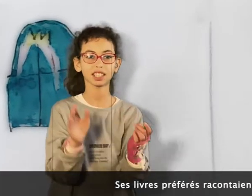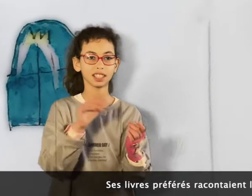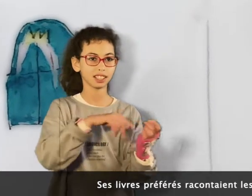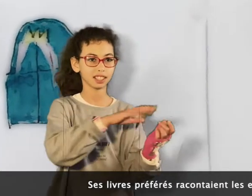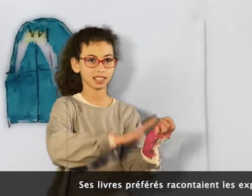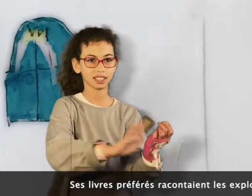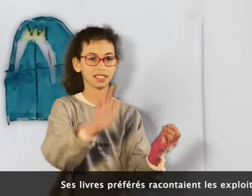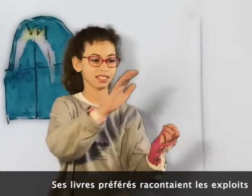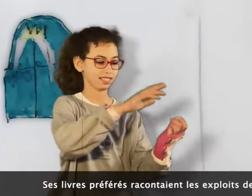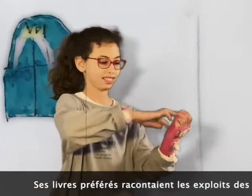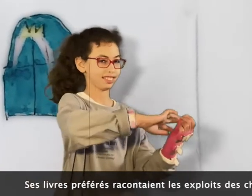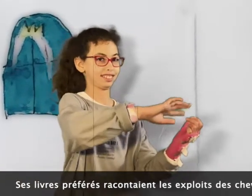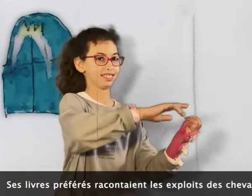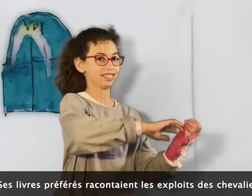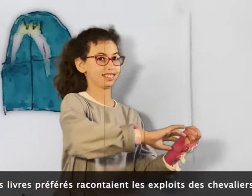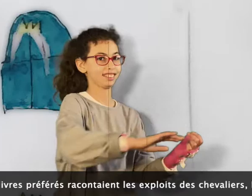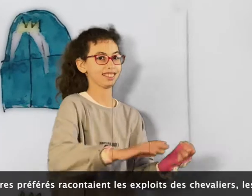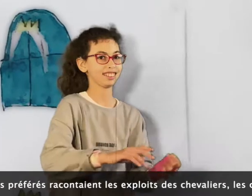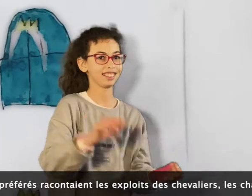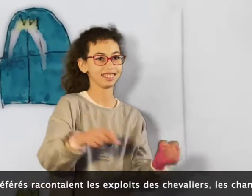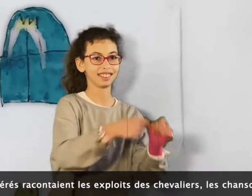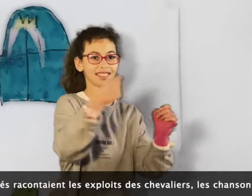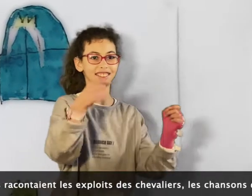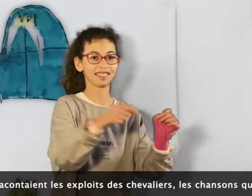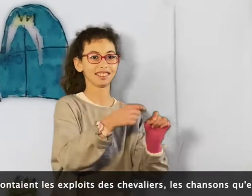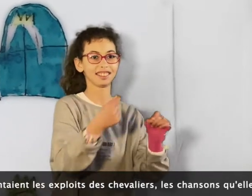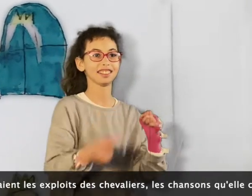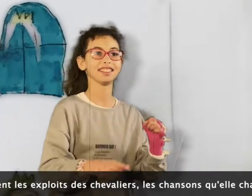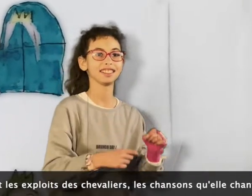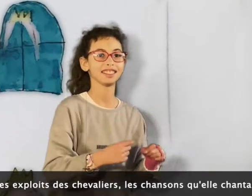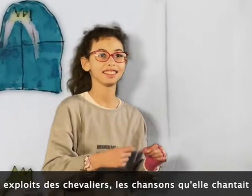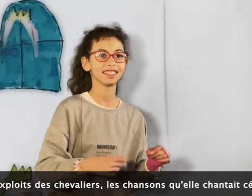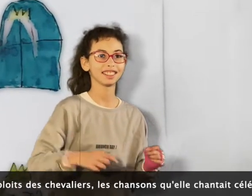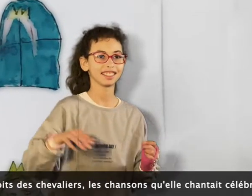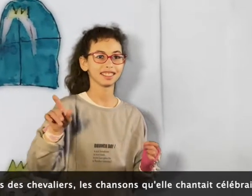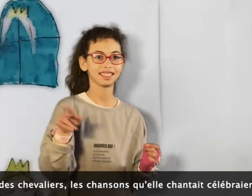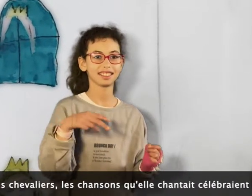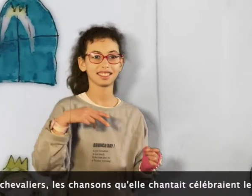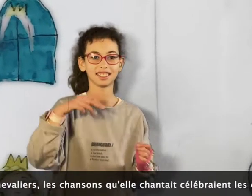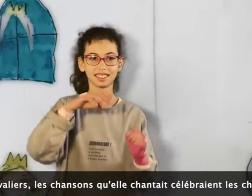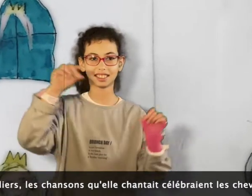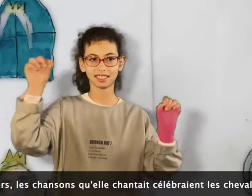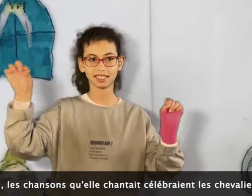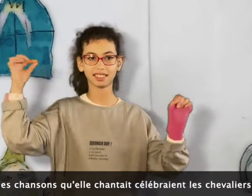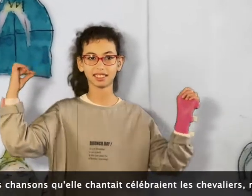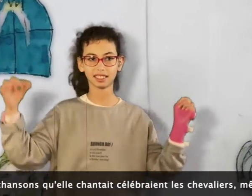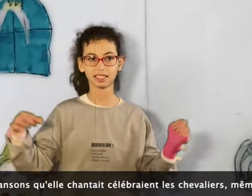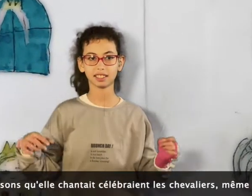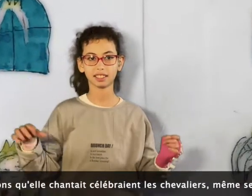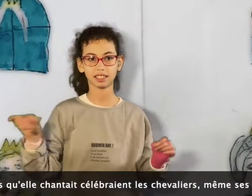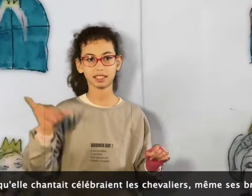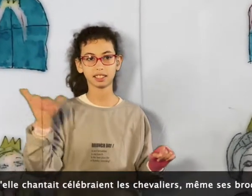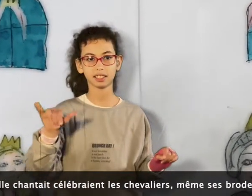Ses livres préférés racontaient les exploits des chevaliers. Les chansons qu'elle chantait célébraient les